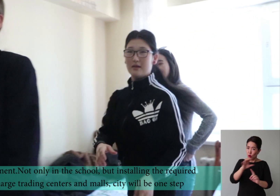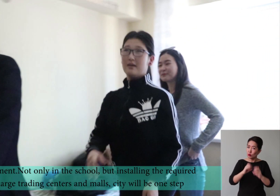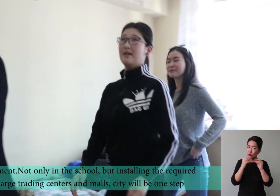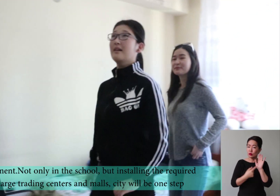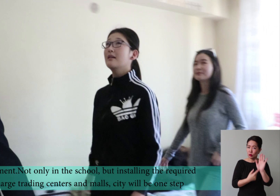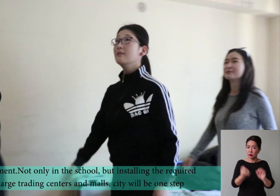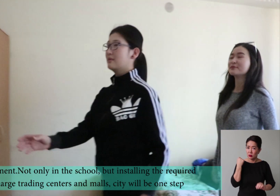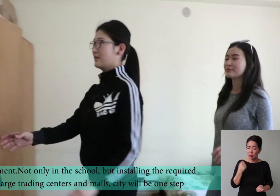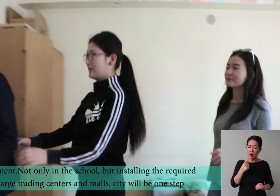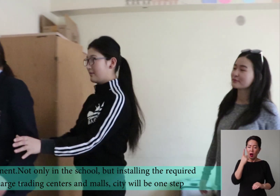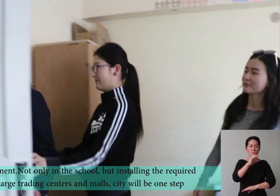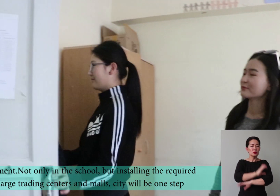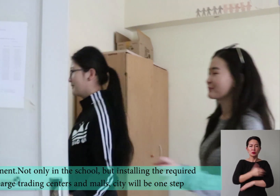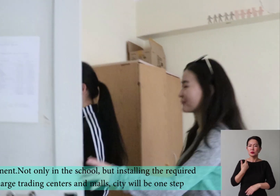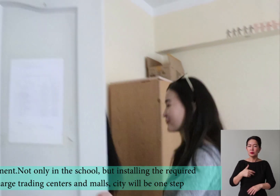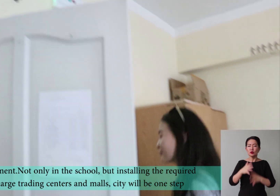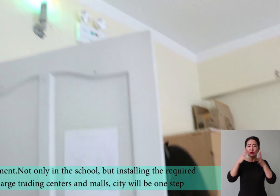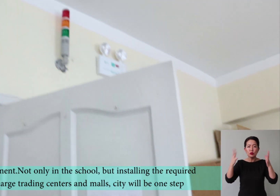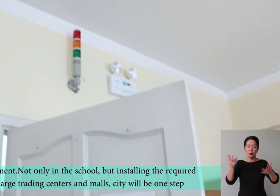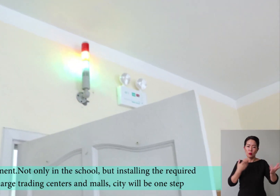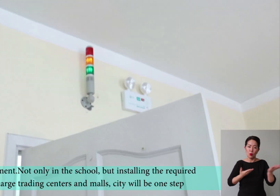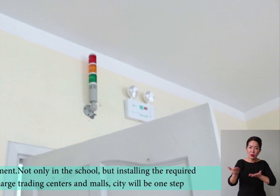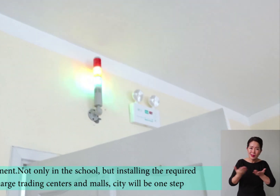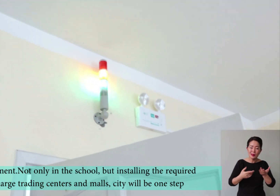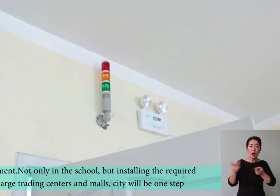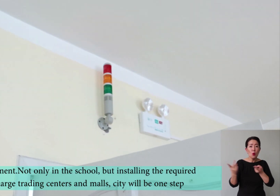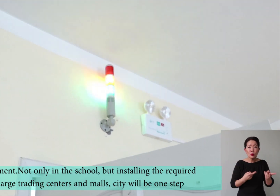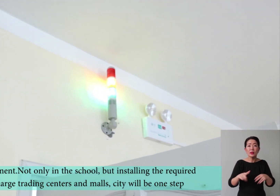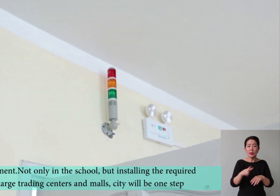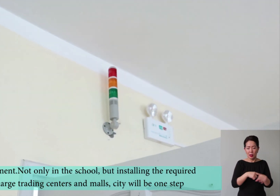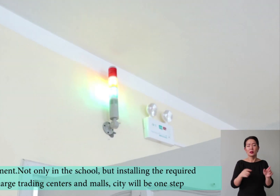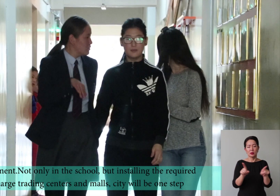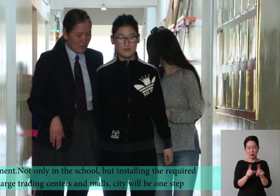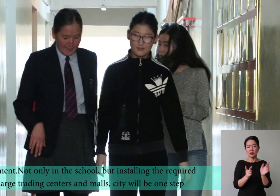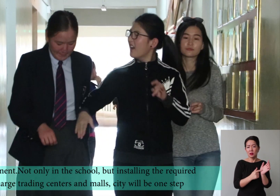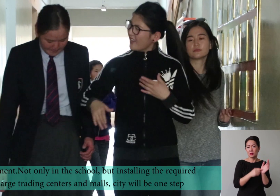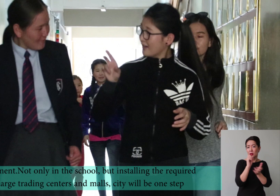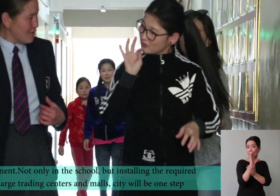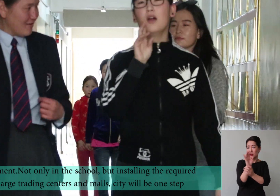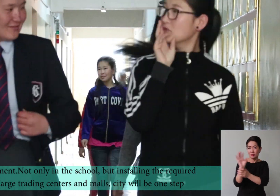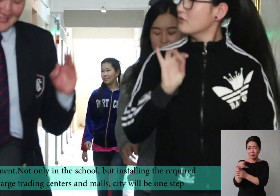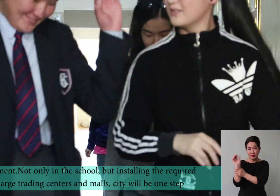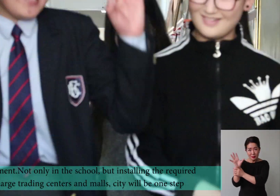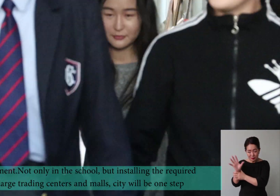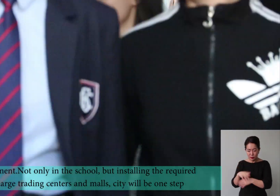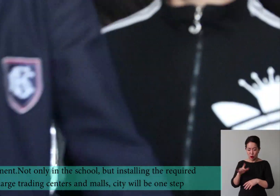Данганд сургуульч гэлтгүй томоохон худалдаа үйлчлэгээний газруудад шаардлагатай гэрлийг тавьснаар хот иргэддээ нэг алхам